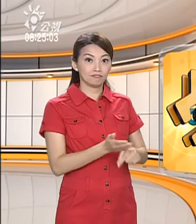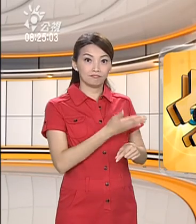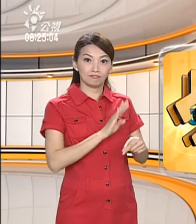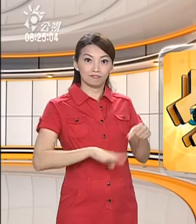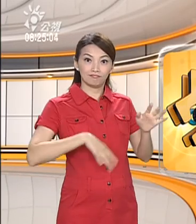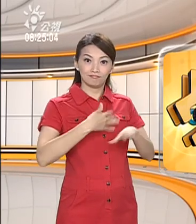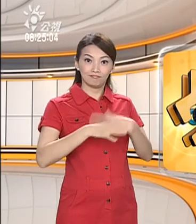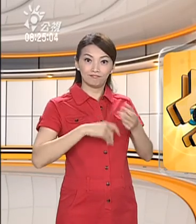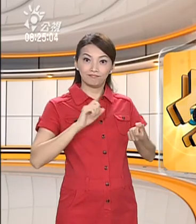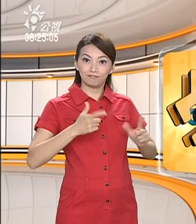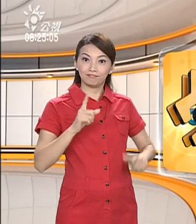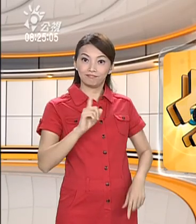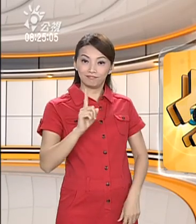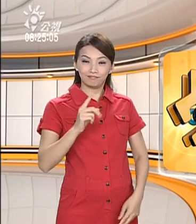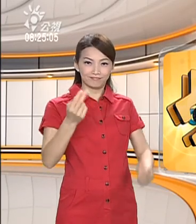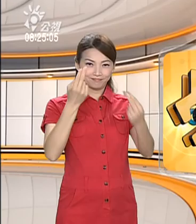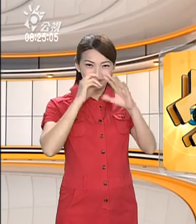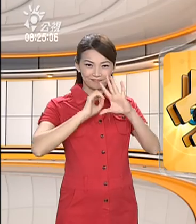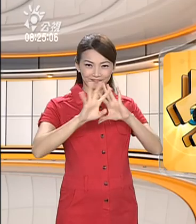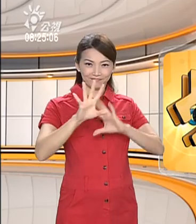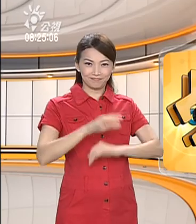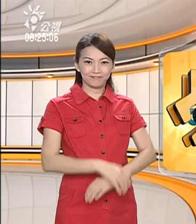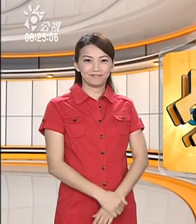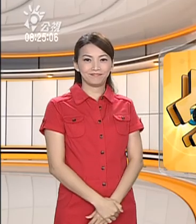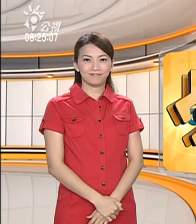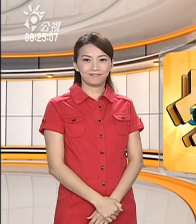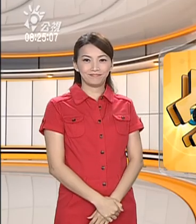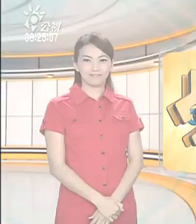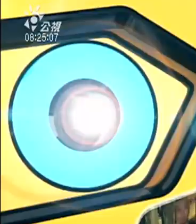部跟北部有什么不同呢？